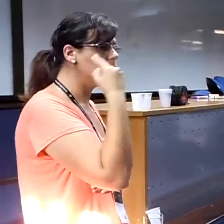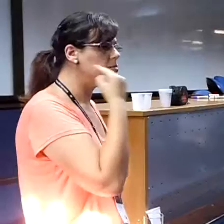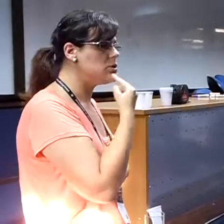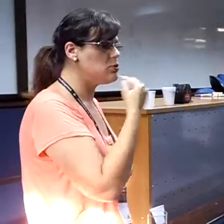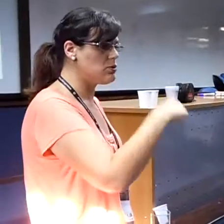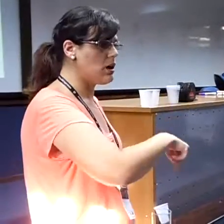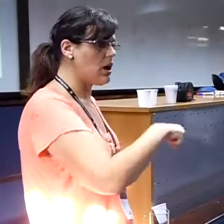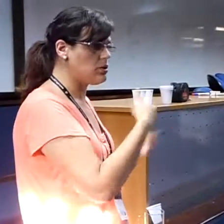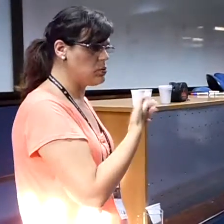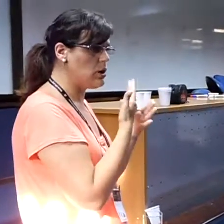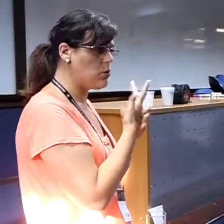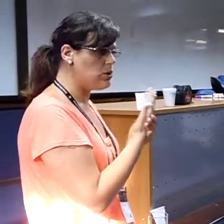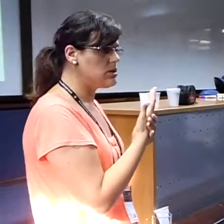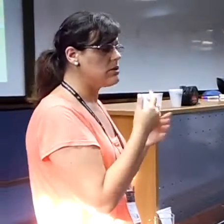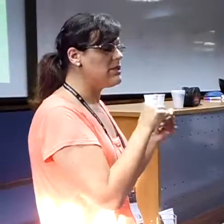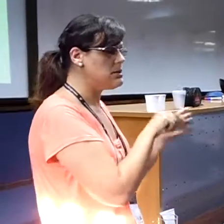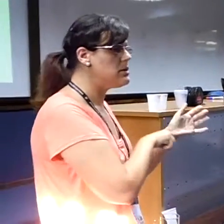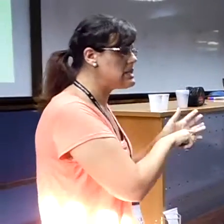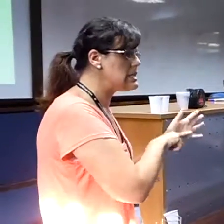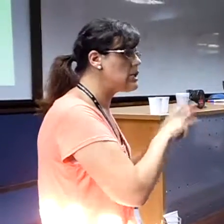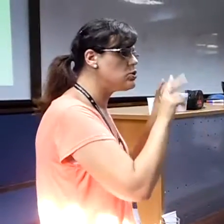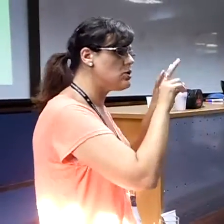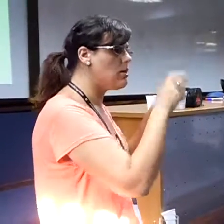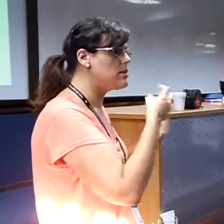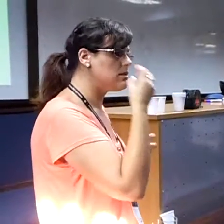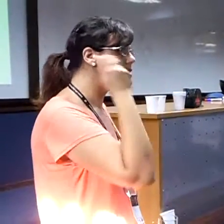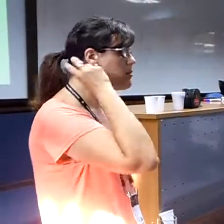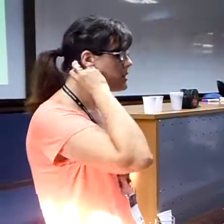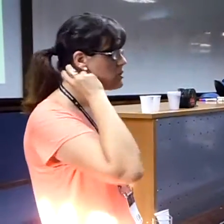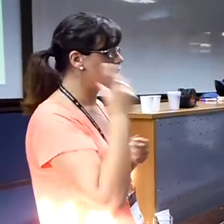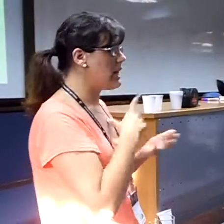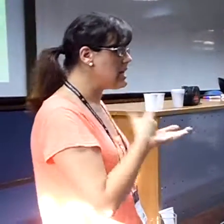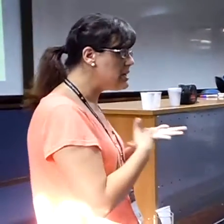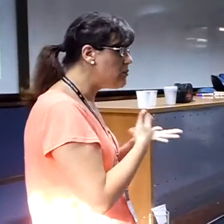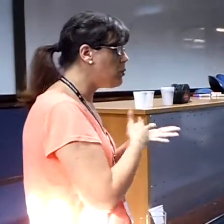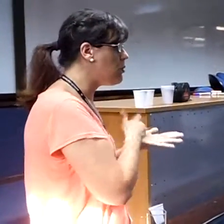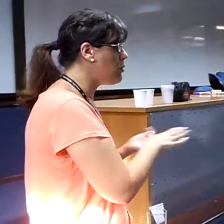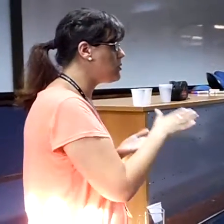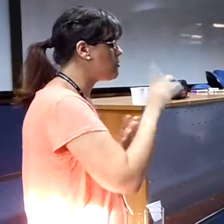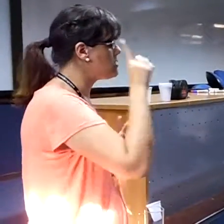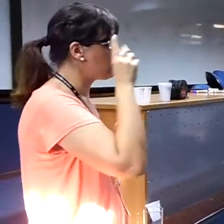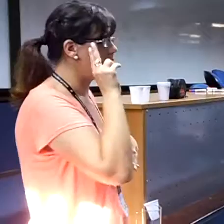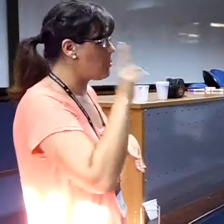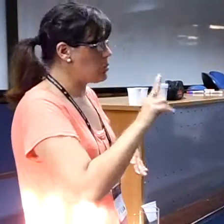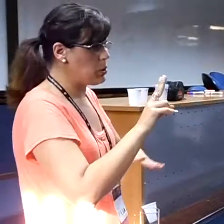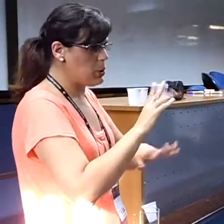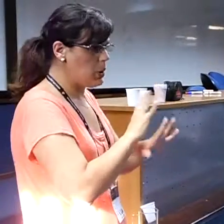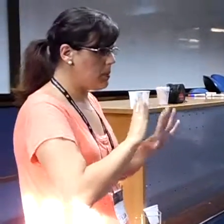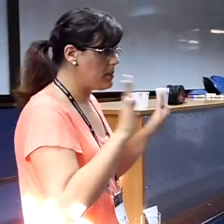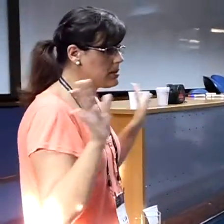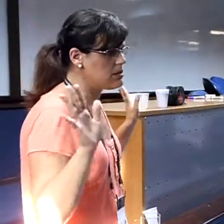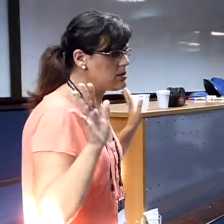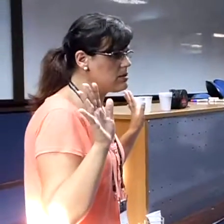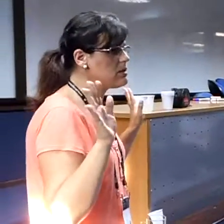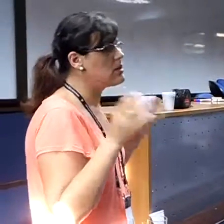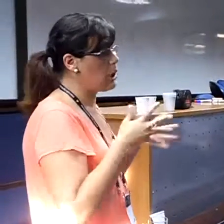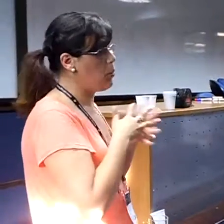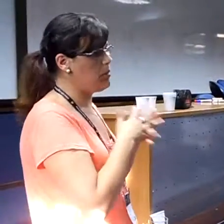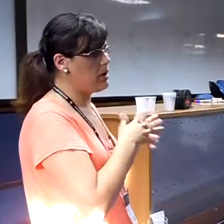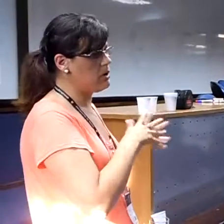discussão. Né? Tem um surdo, né, que estuda na UFSC, que já fez né, uma pesquisa sobre